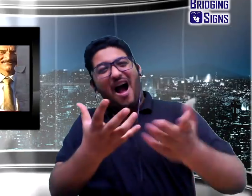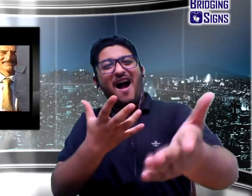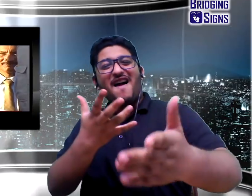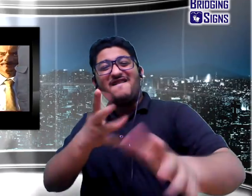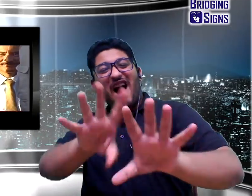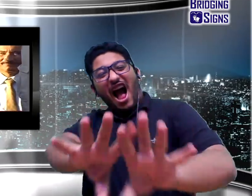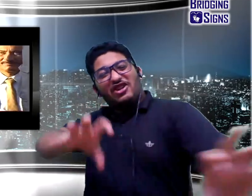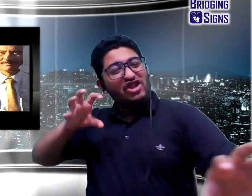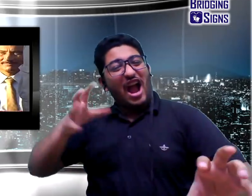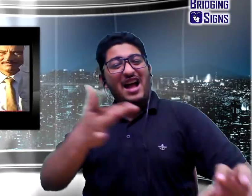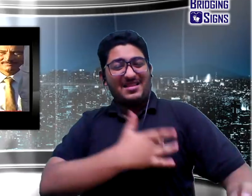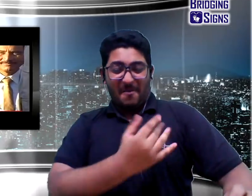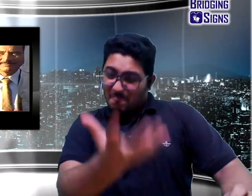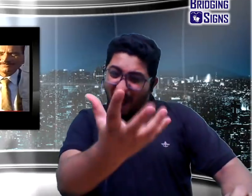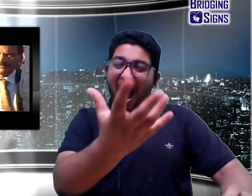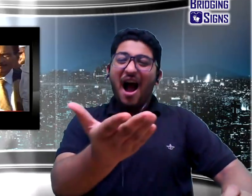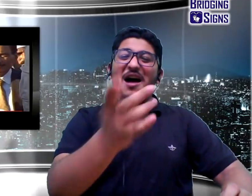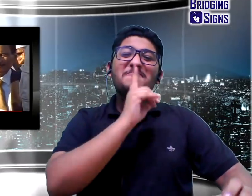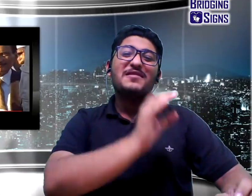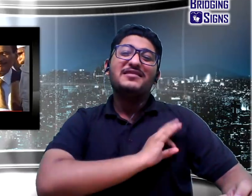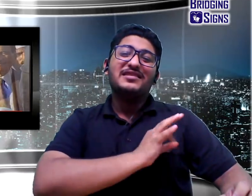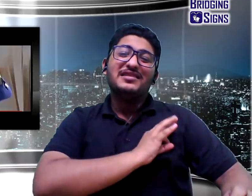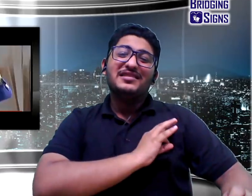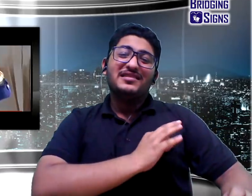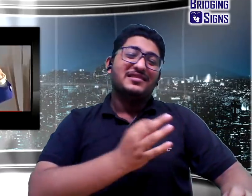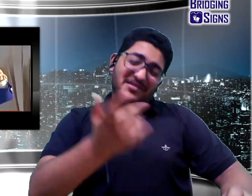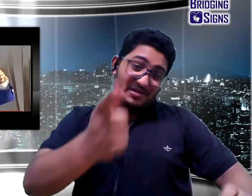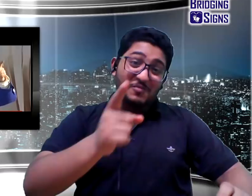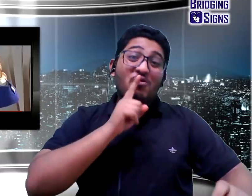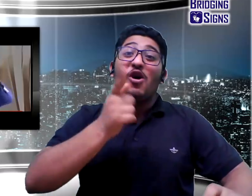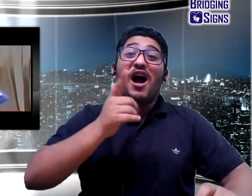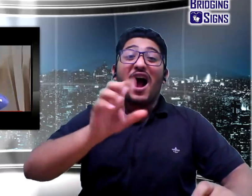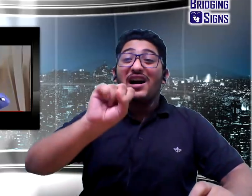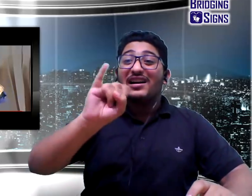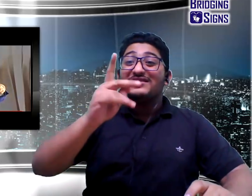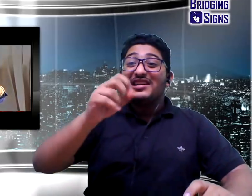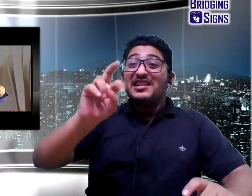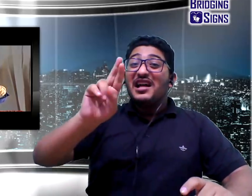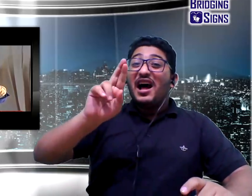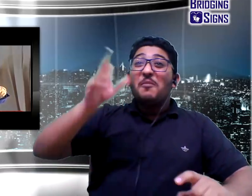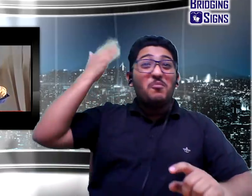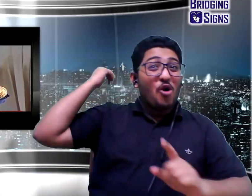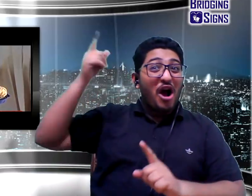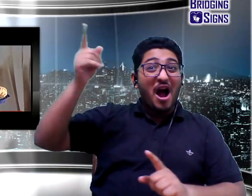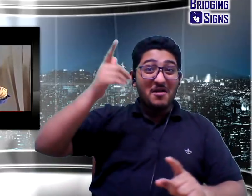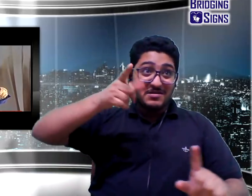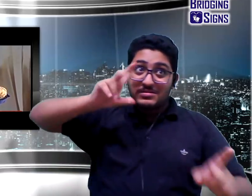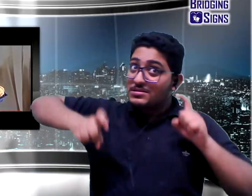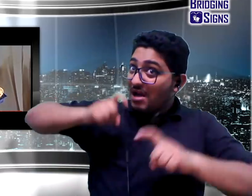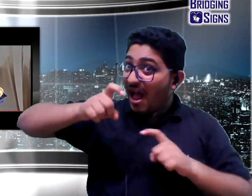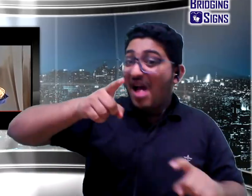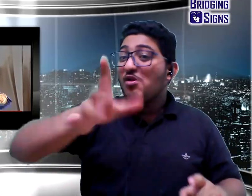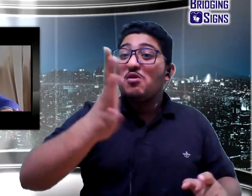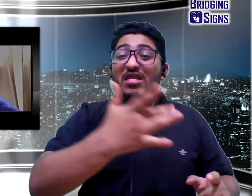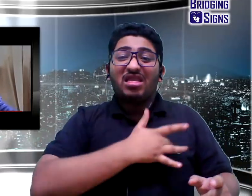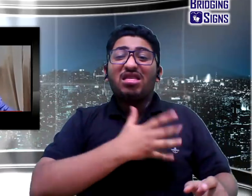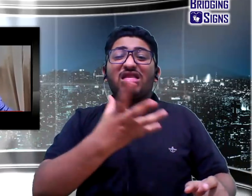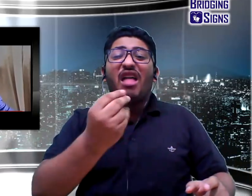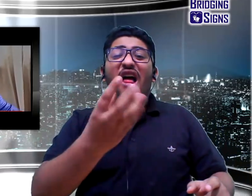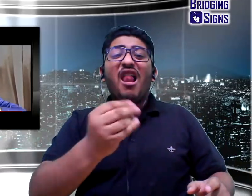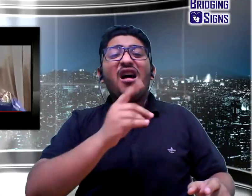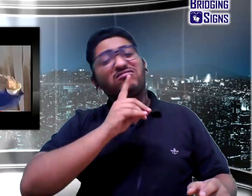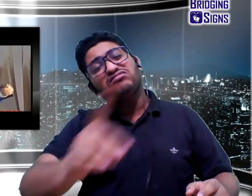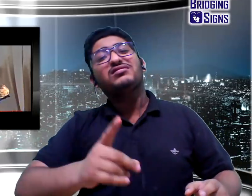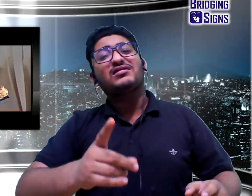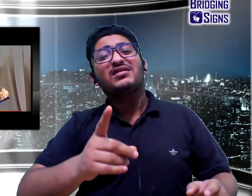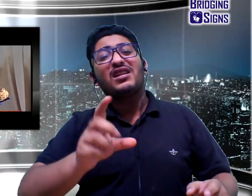करदा शेर आउंदा थोड़े वल नूं। सुनो, तुसी सिकंदर ने डरा के तुसी जीती, सिकंदर ने डरा के जीती, तुसी दिलां नूं जित्तिया।